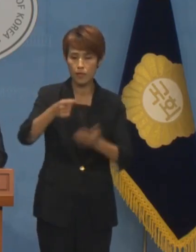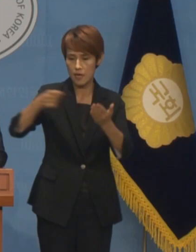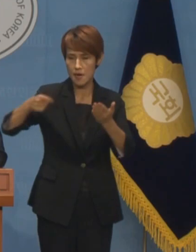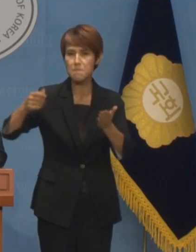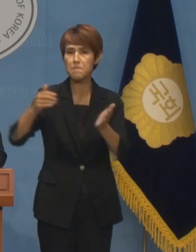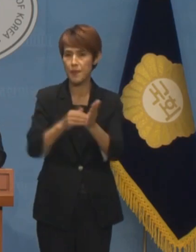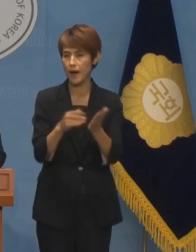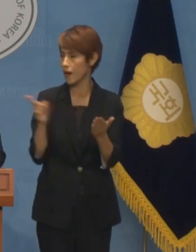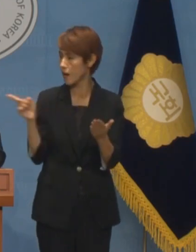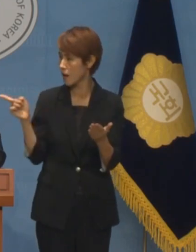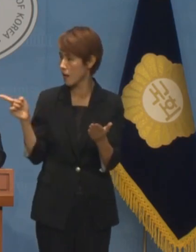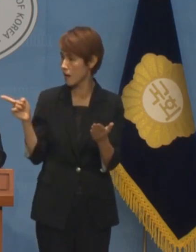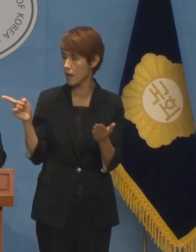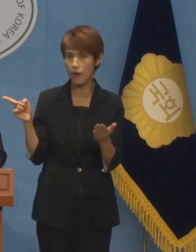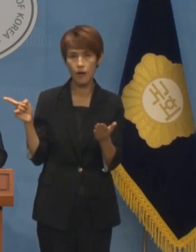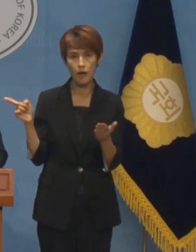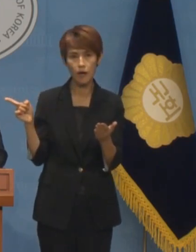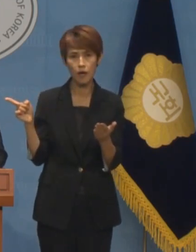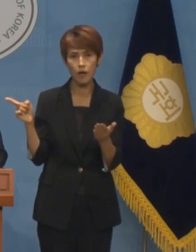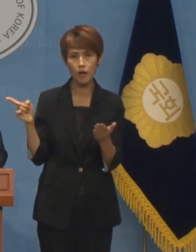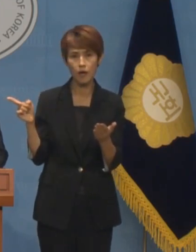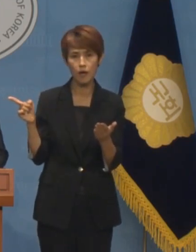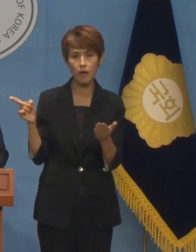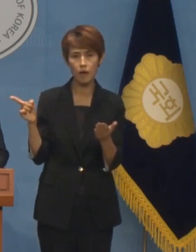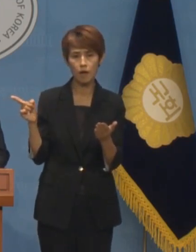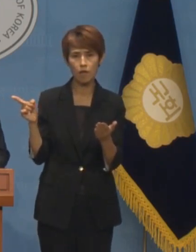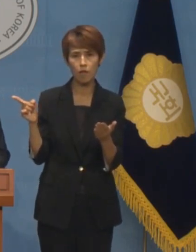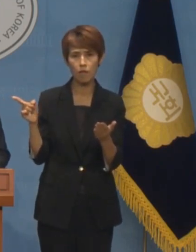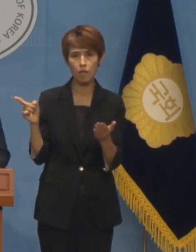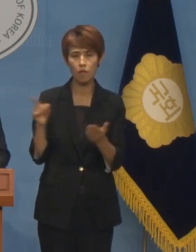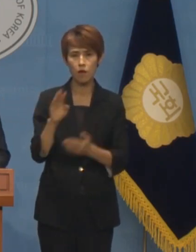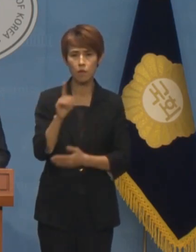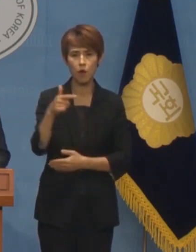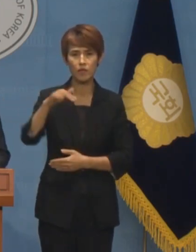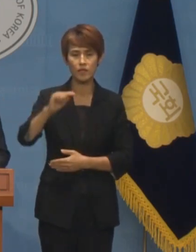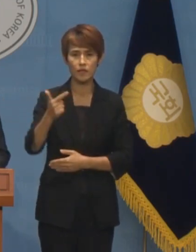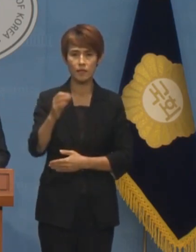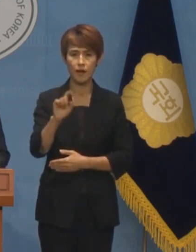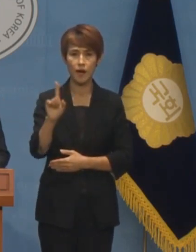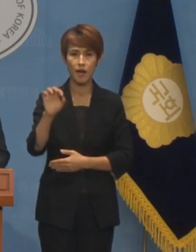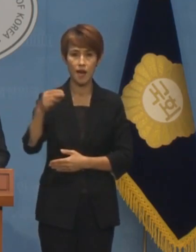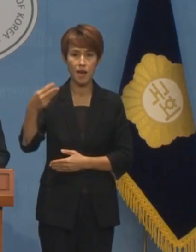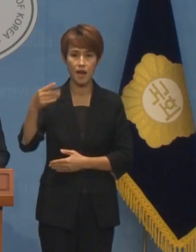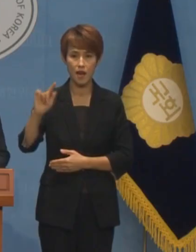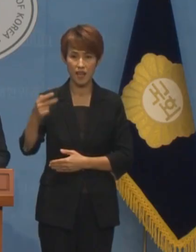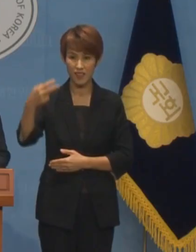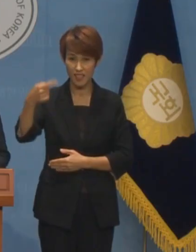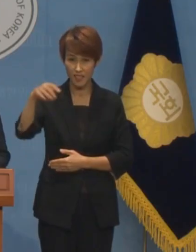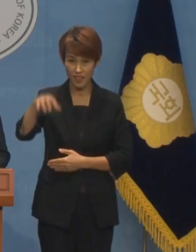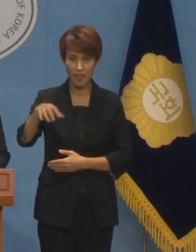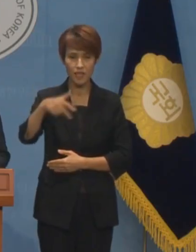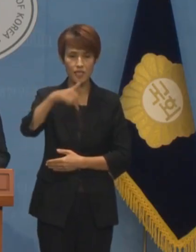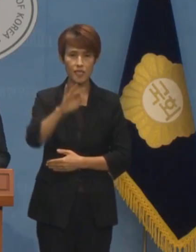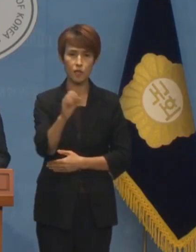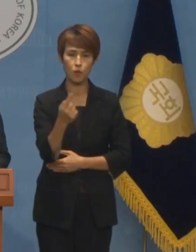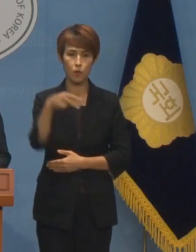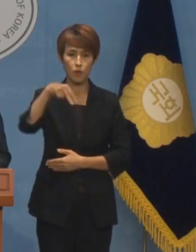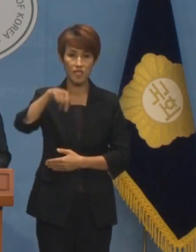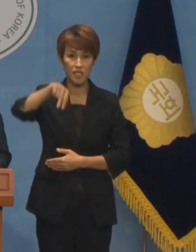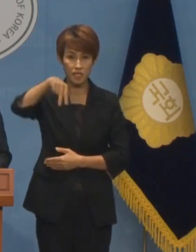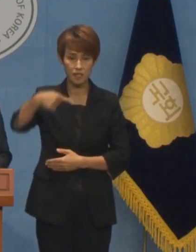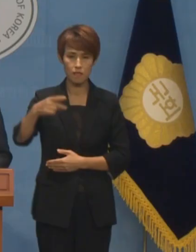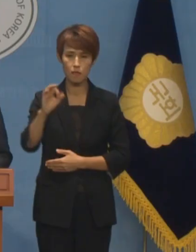것입니다. 이것이 동일합니다. 그렇다면 이 버진 아일랜드에 있는 지오시스 홀딩스, 이거에 대해서도